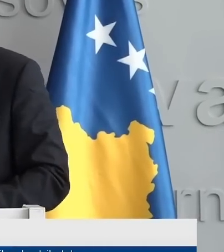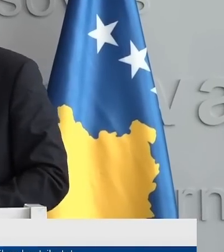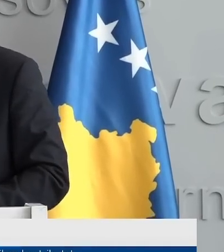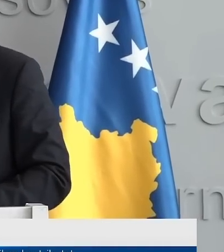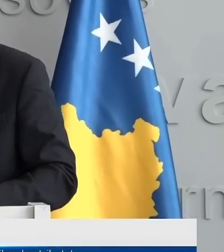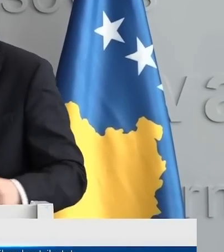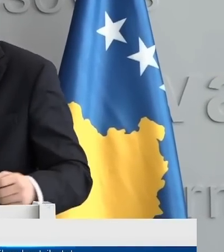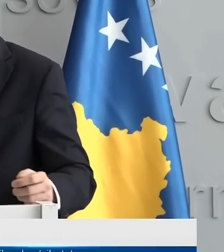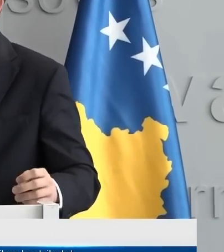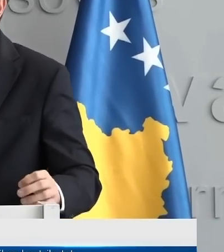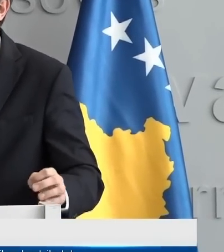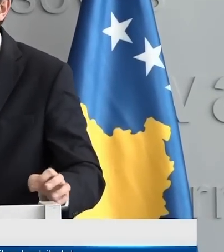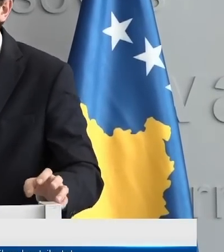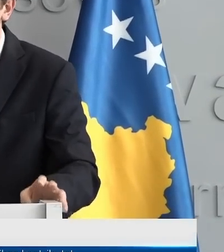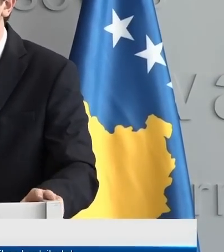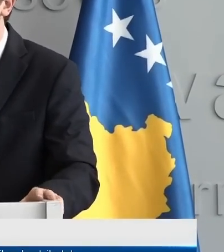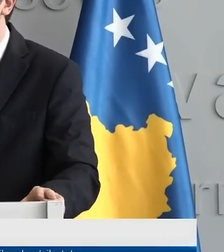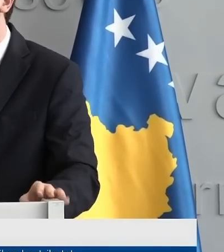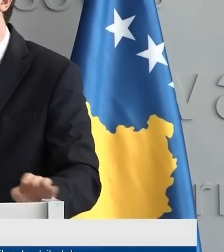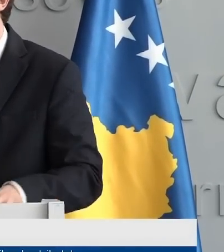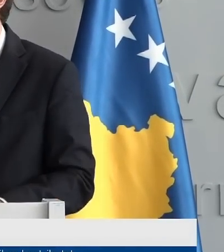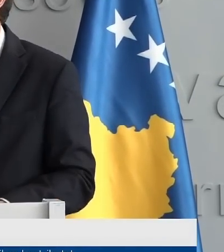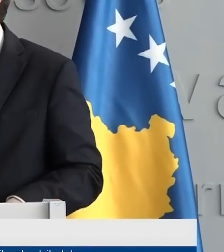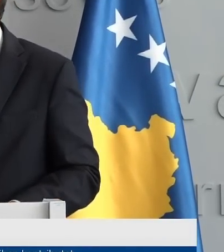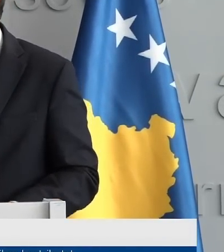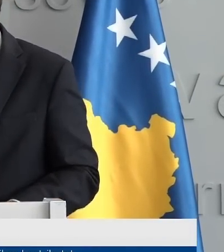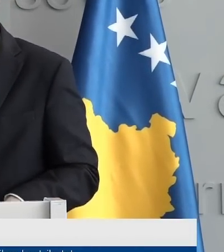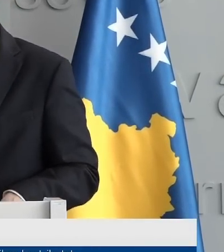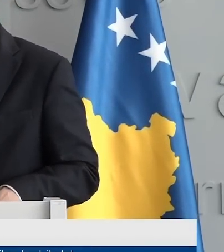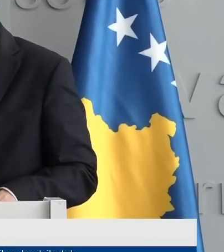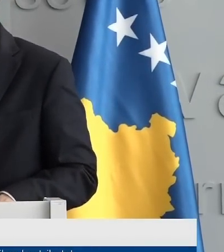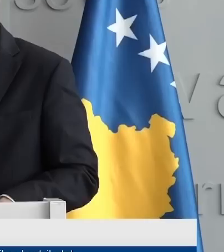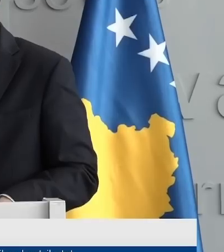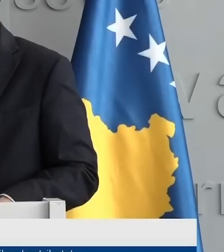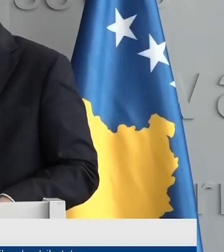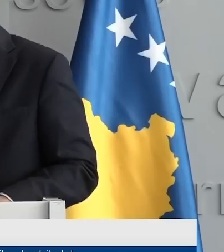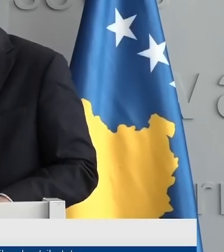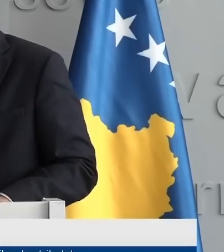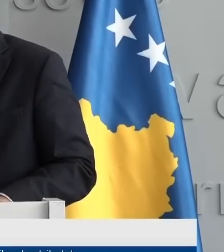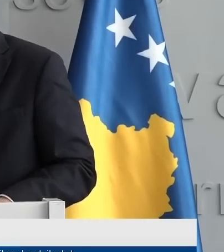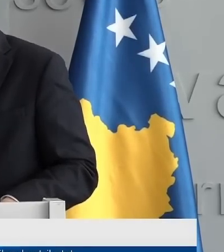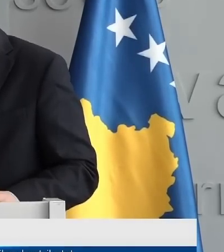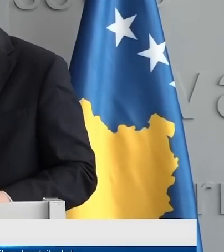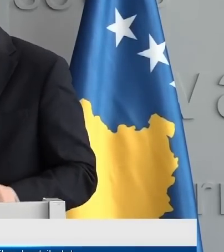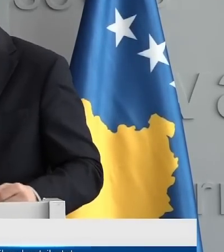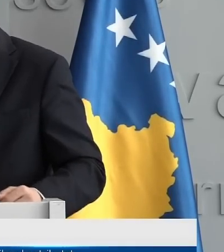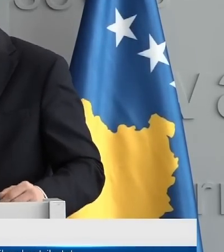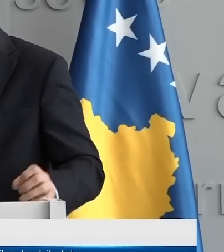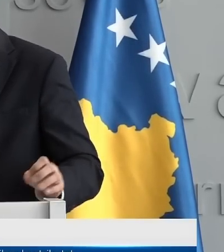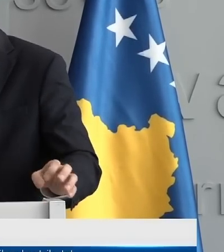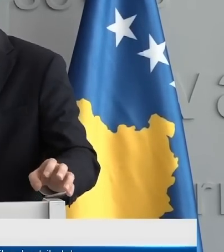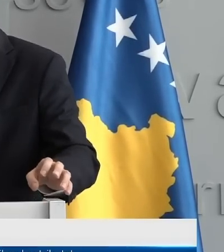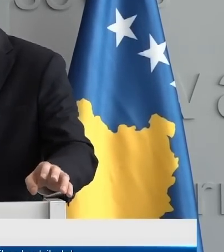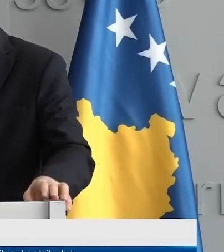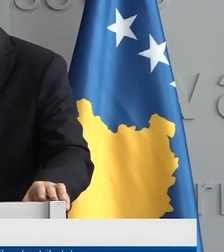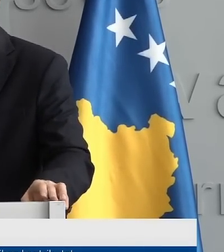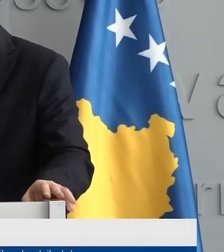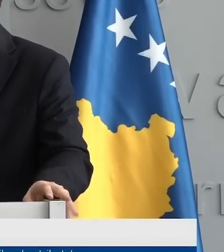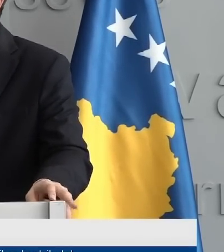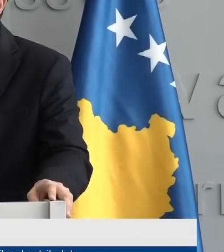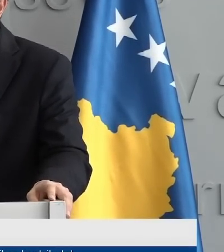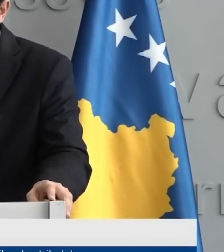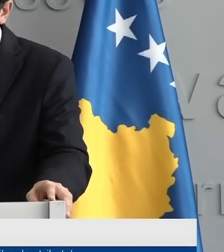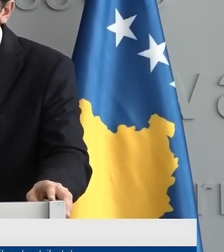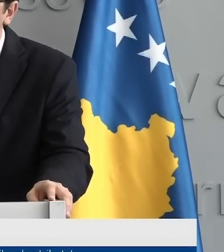në skemën e pensionit parcial kontribut pagus, bëhet prej hyrjes në fuqi të këti ligji e tutje. Dhe më thonë, këtë e parashe ligji.